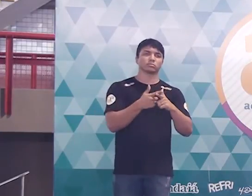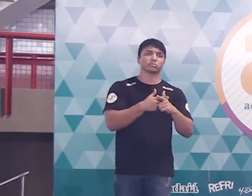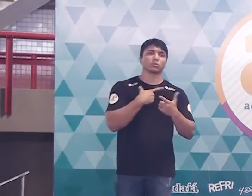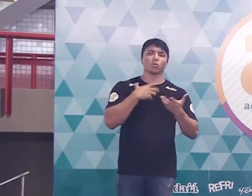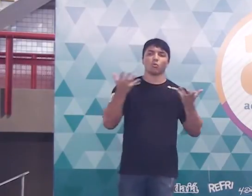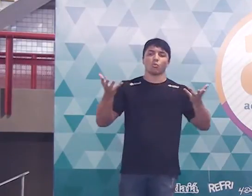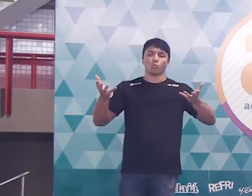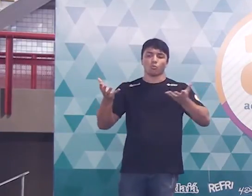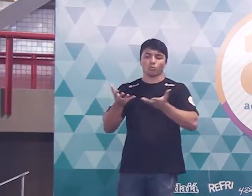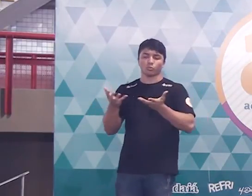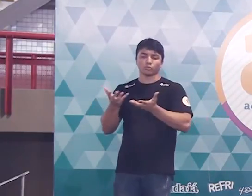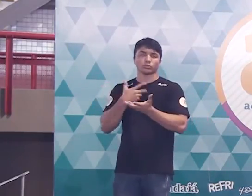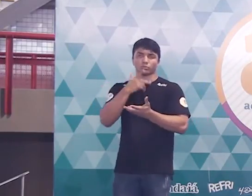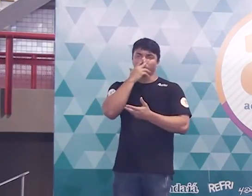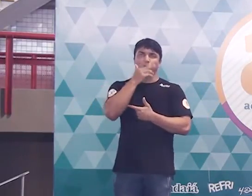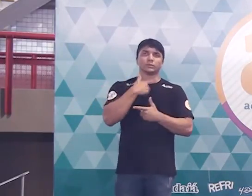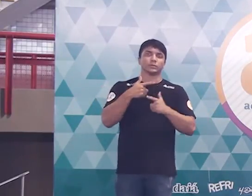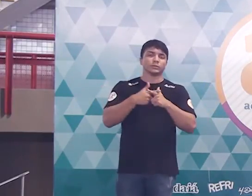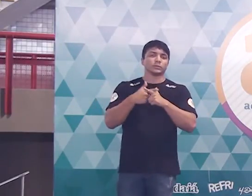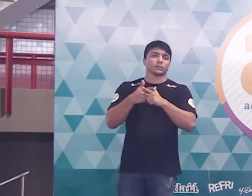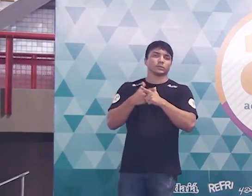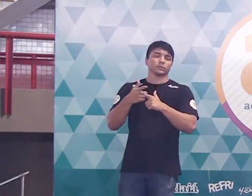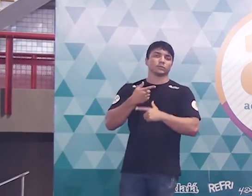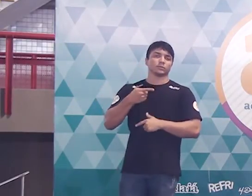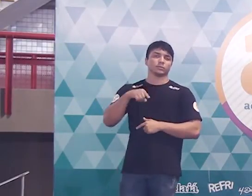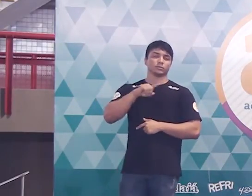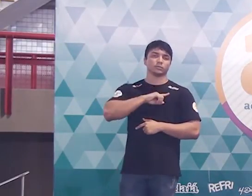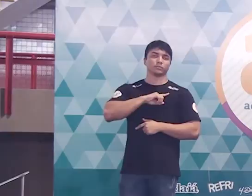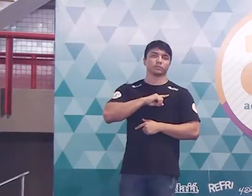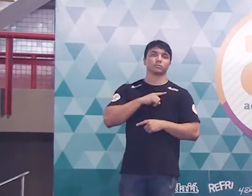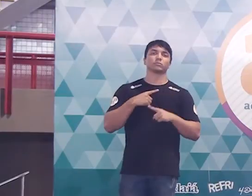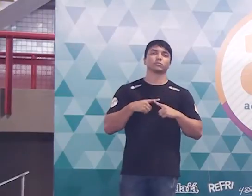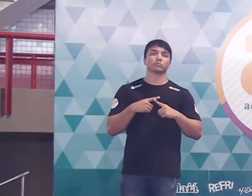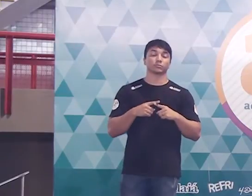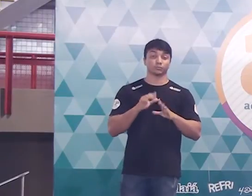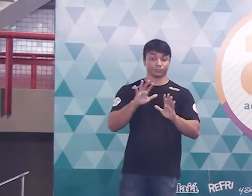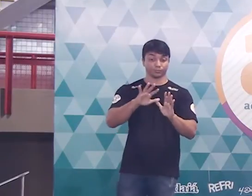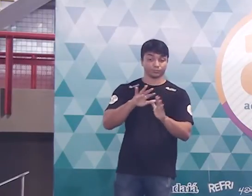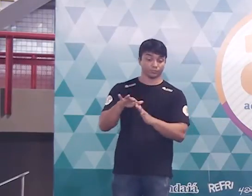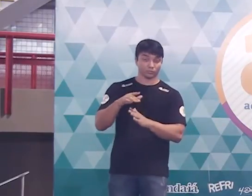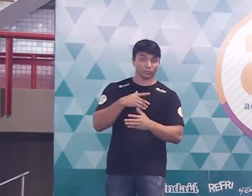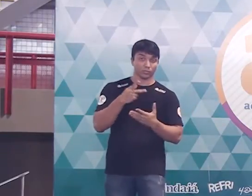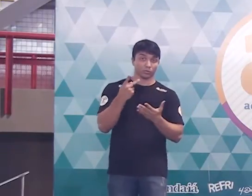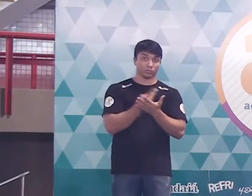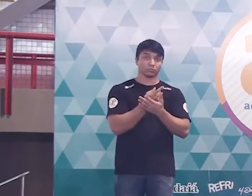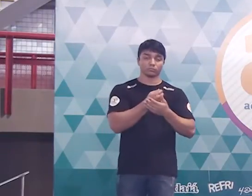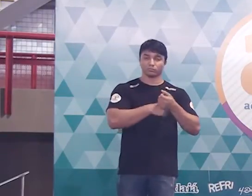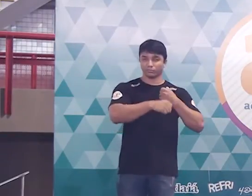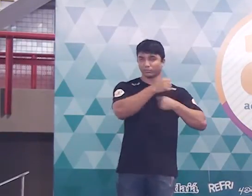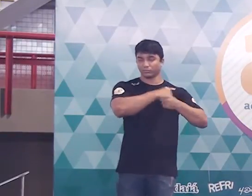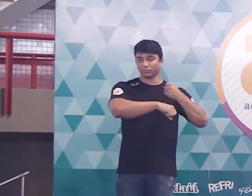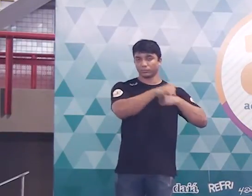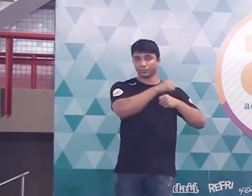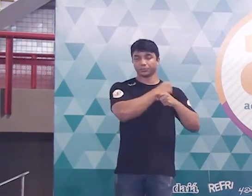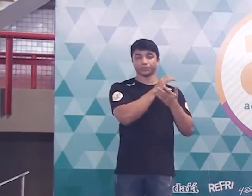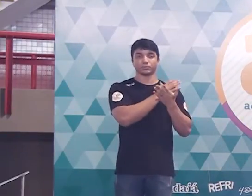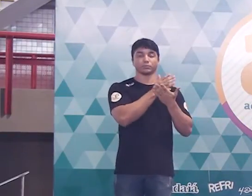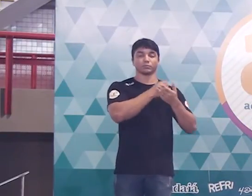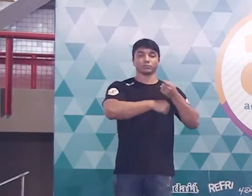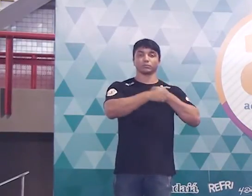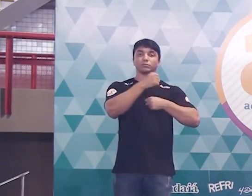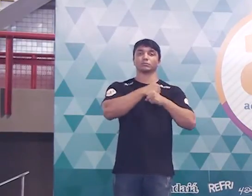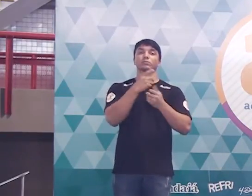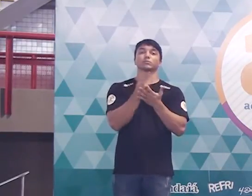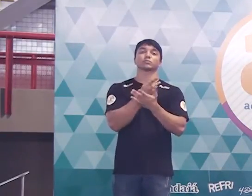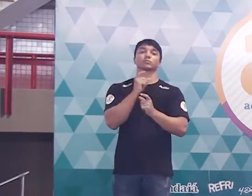que hoje ele é prejudicial? Porque o que aconteceu, pessoal, é que nas últimas décadas, o que foi que